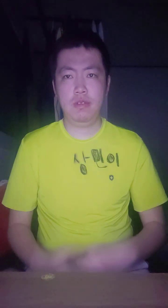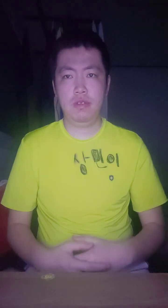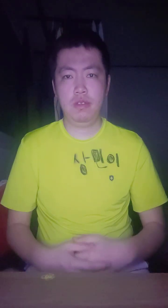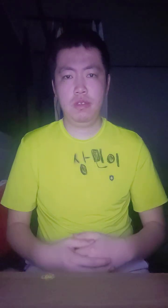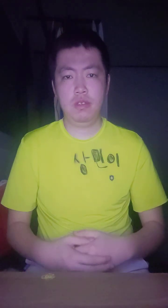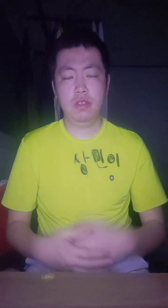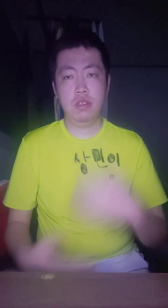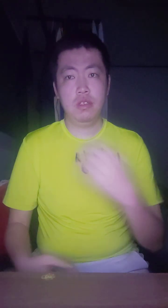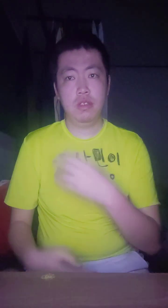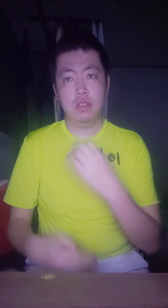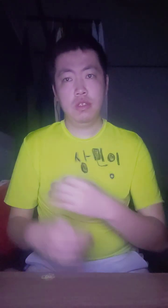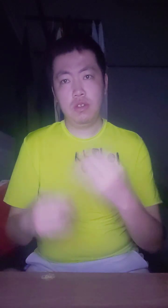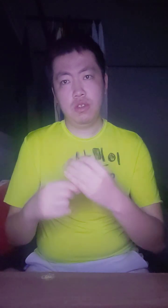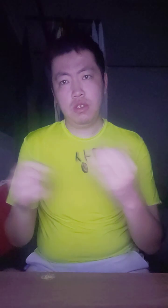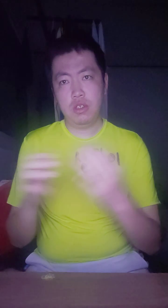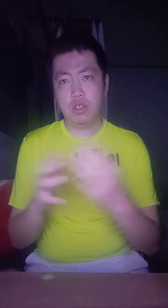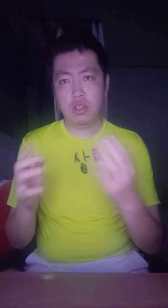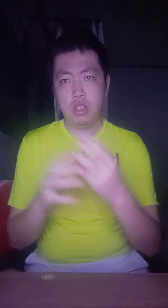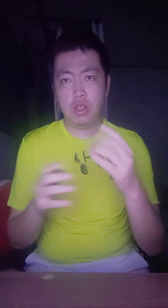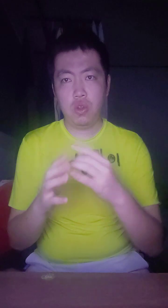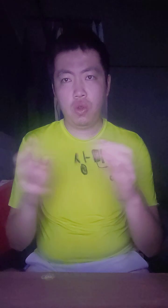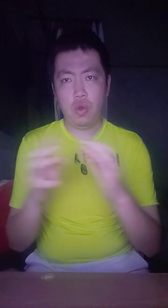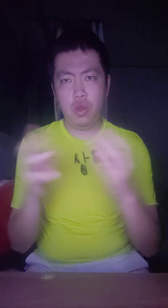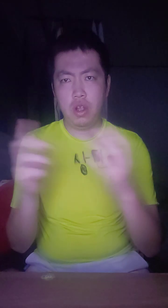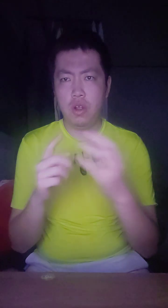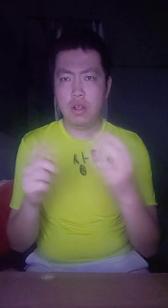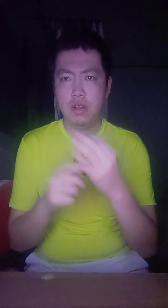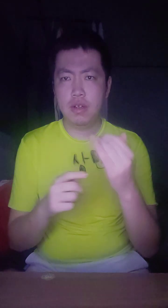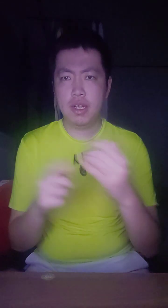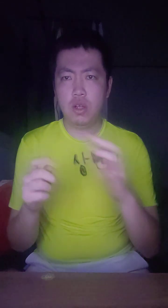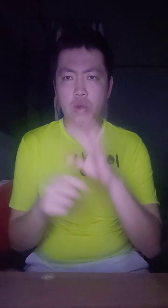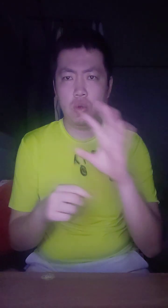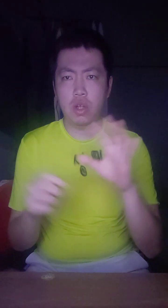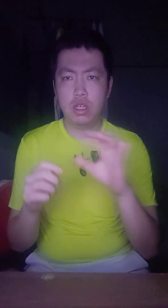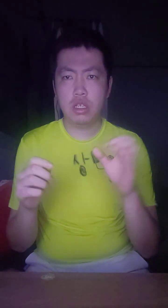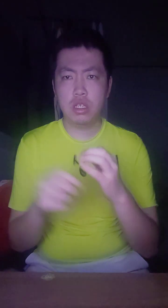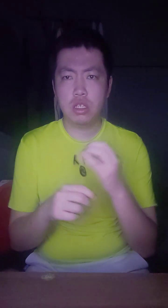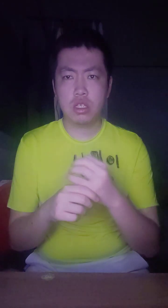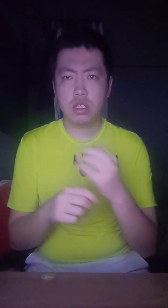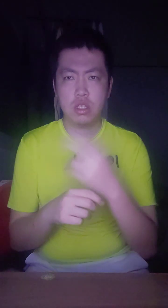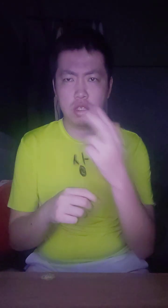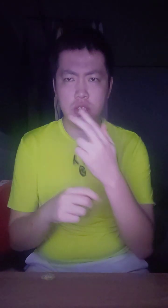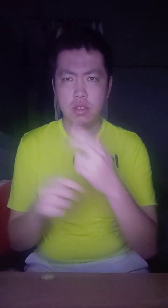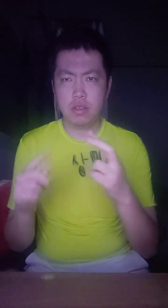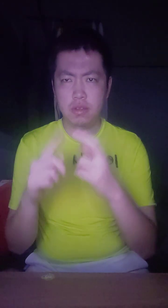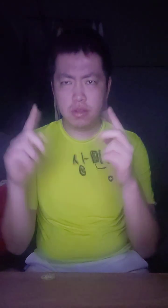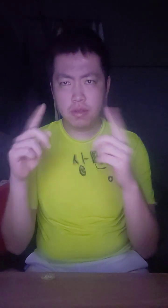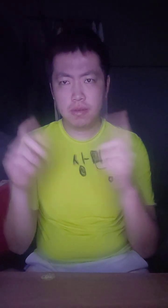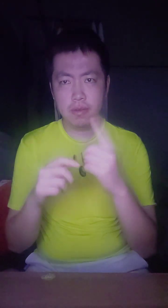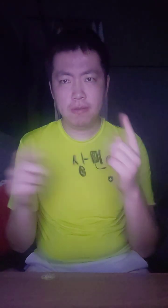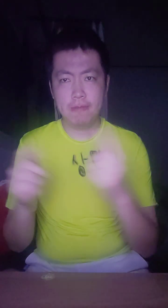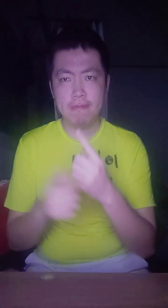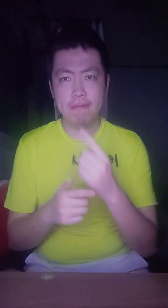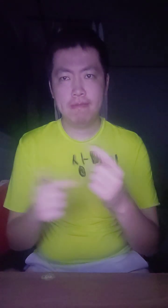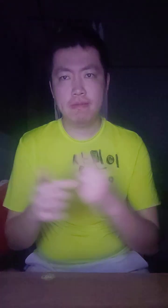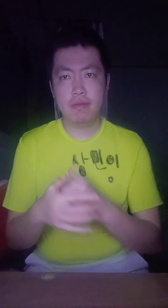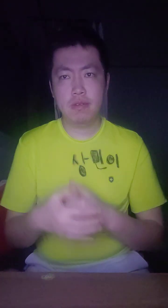지난 14일 여수국가산단에 입주한 모 협력업체 화장실에서 불법 촬영 카메라가 발견됐습니다.